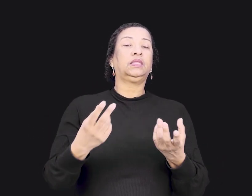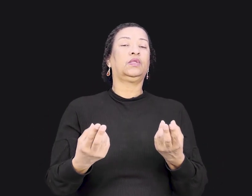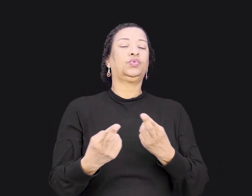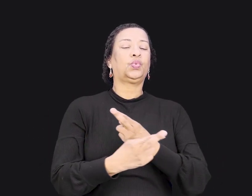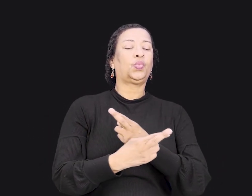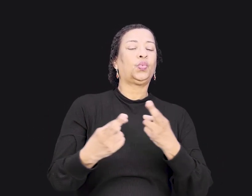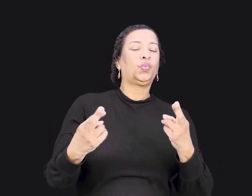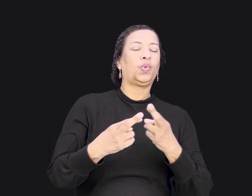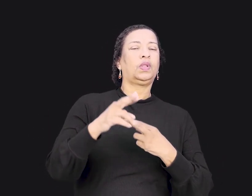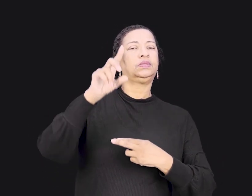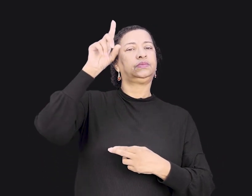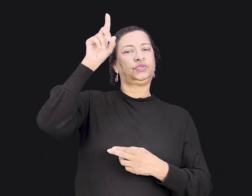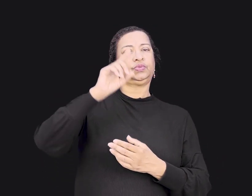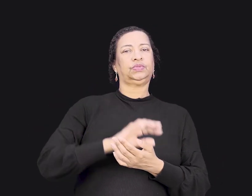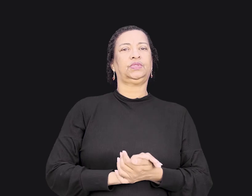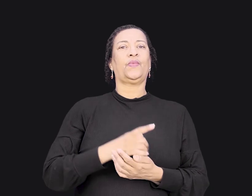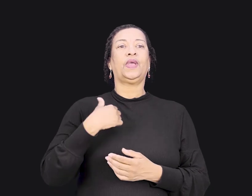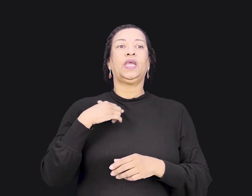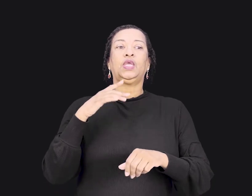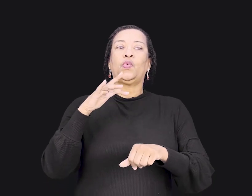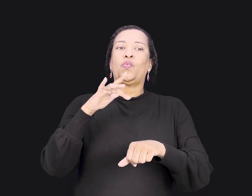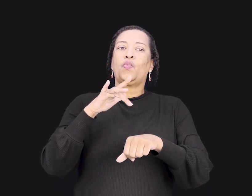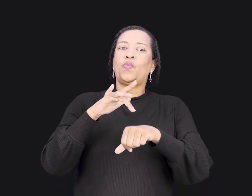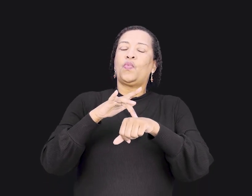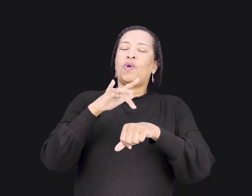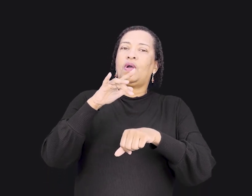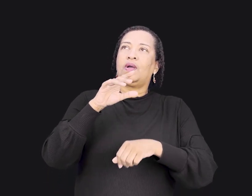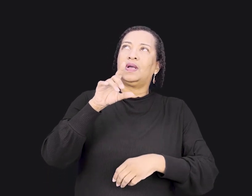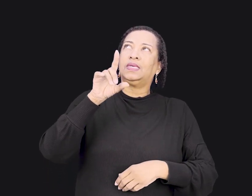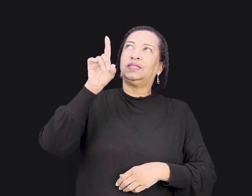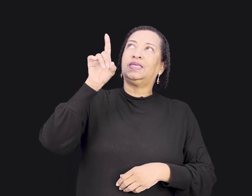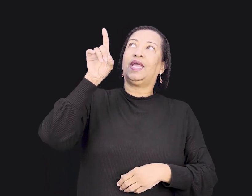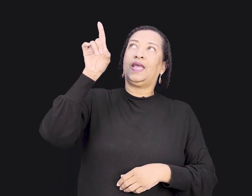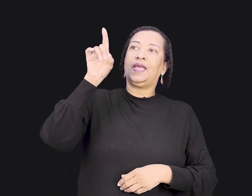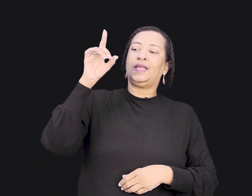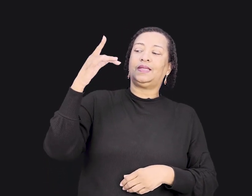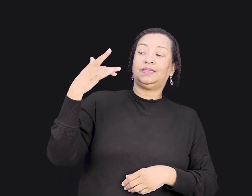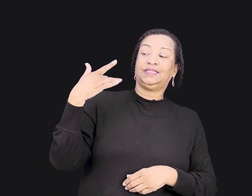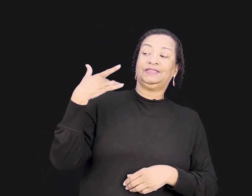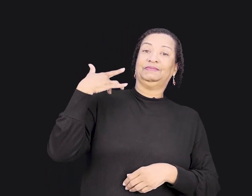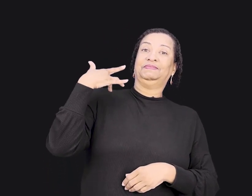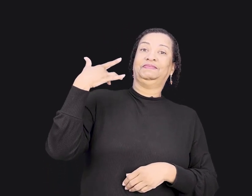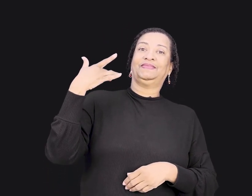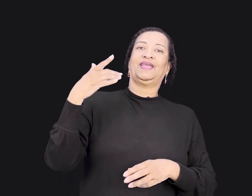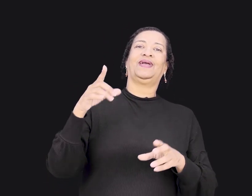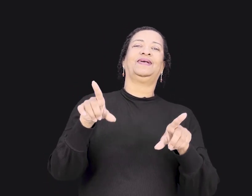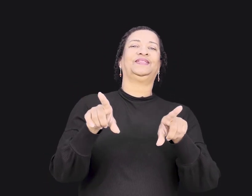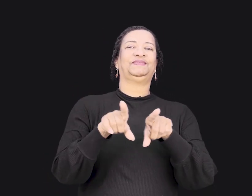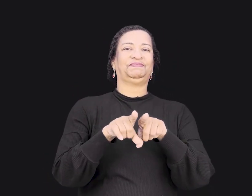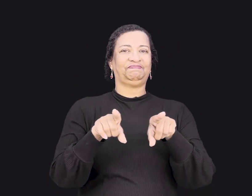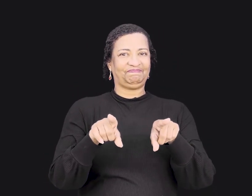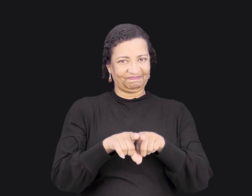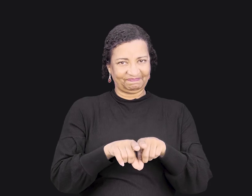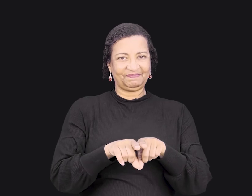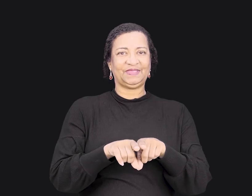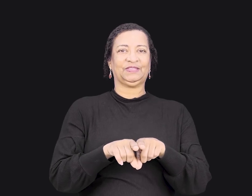Deus. Eu o toquei. Mas ele me tocou também. Esse pequeno